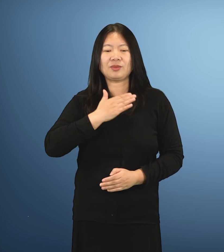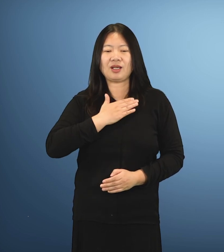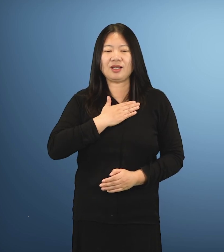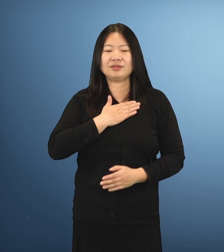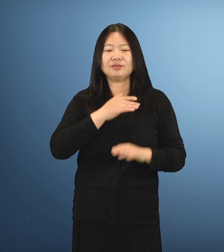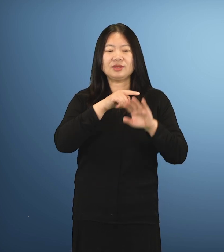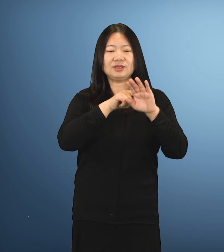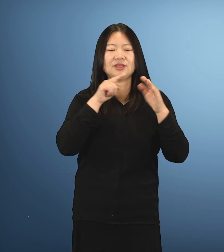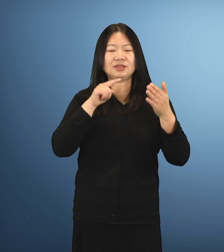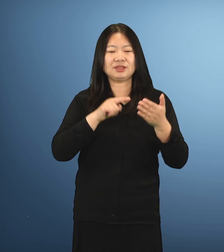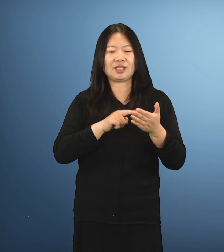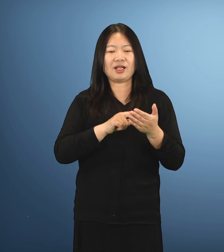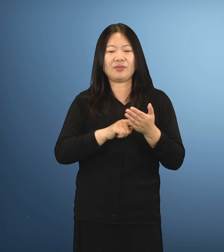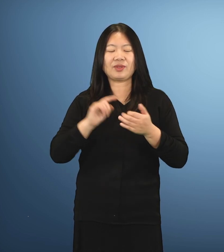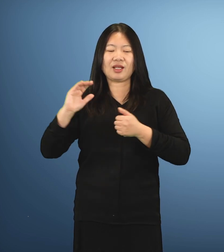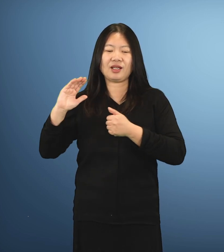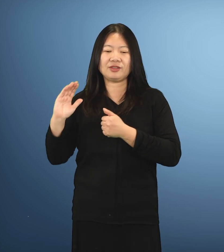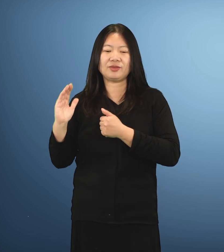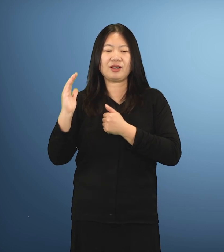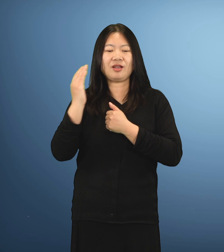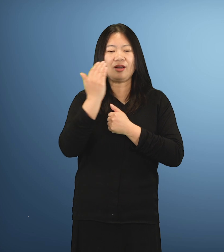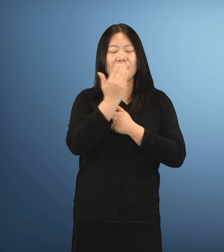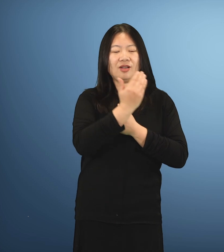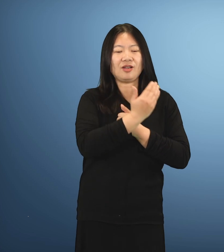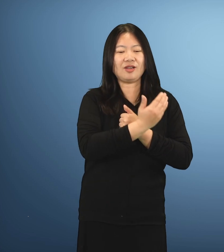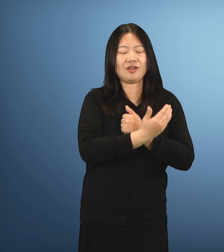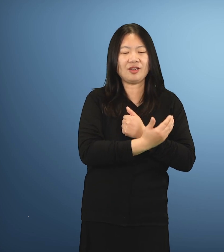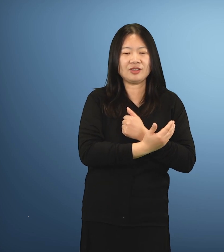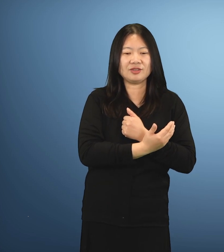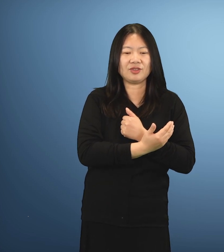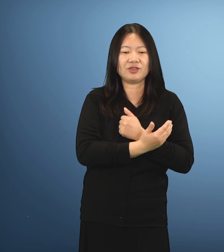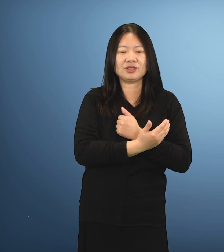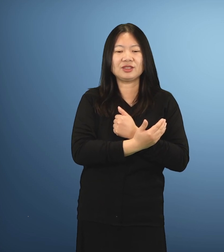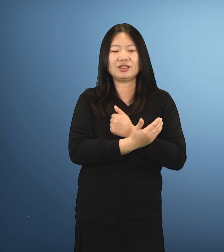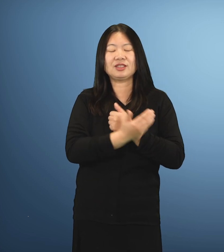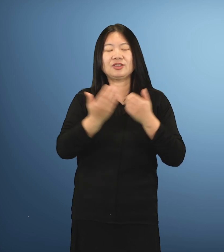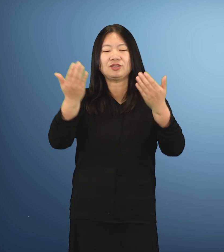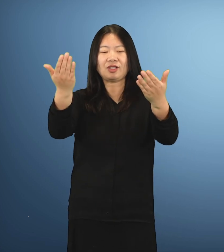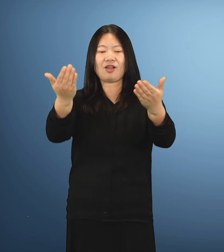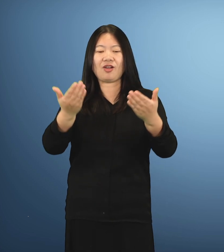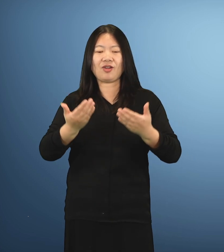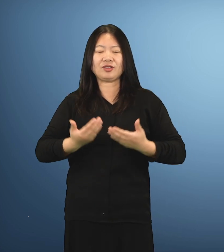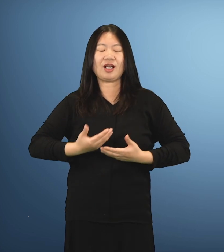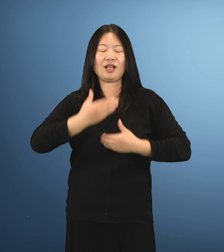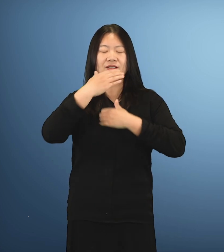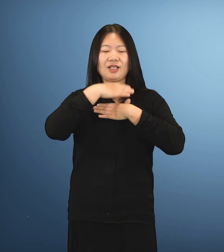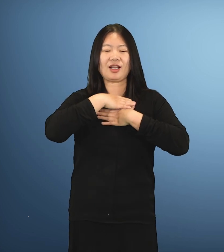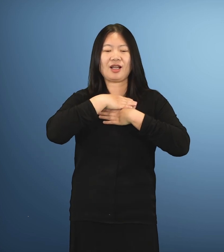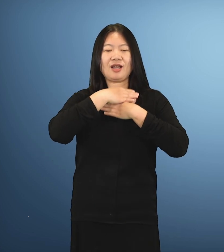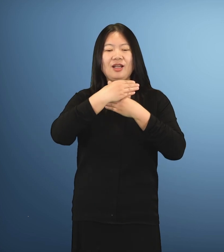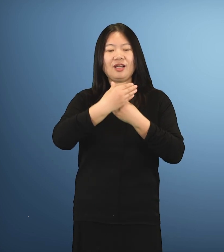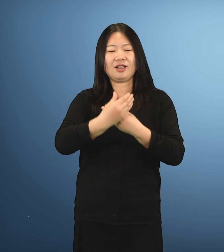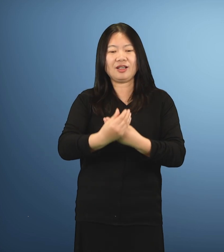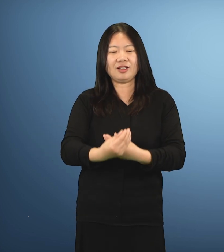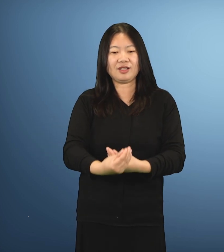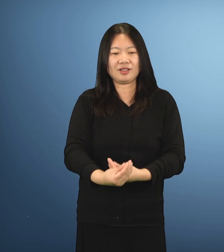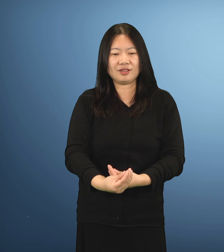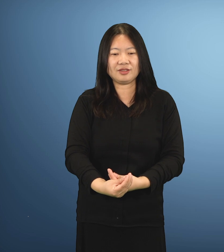내 맘을 감사며 주어지는